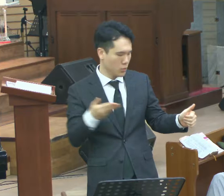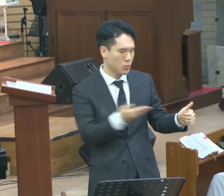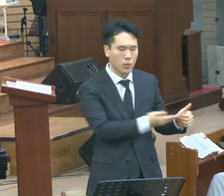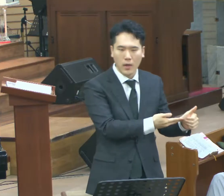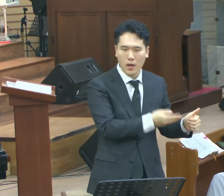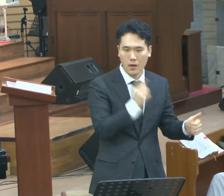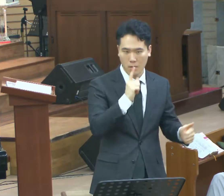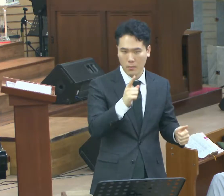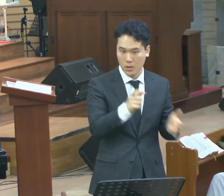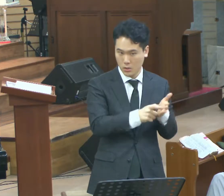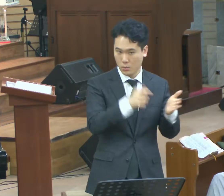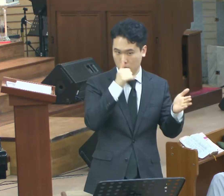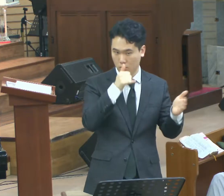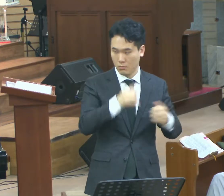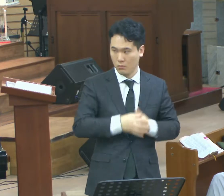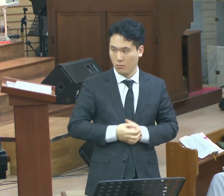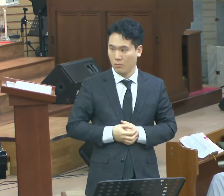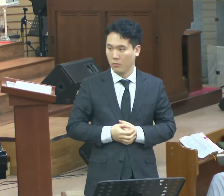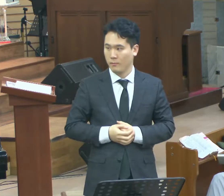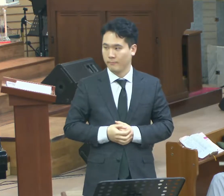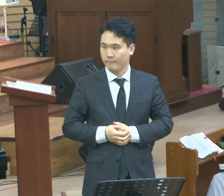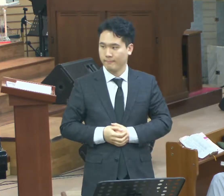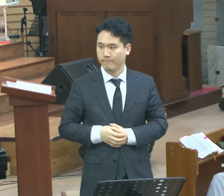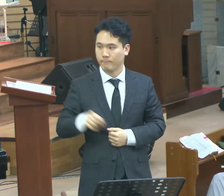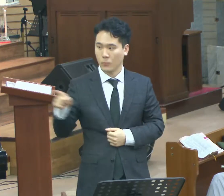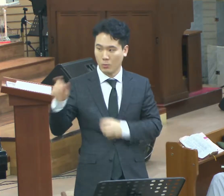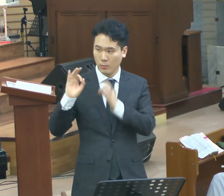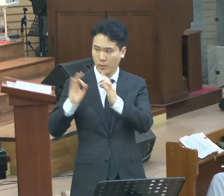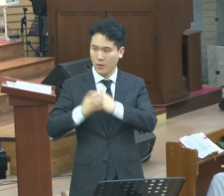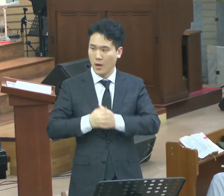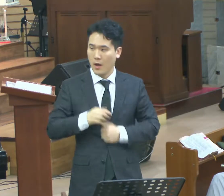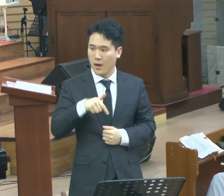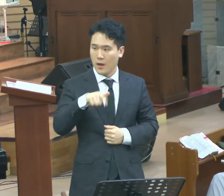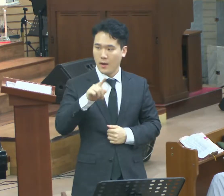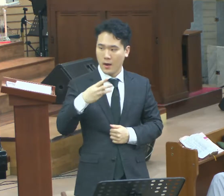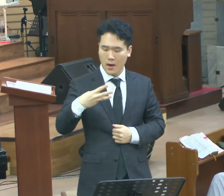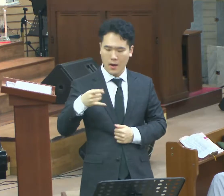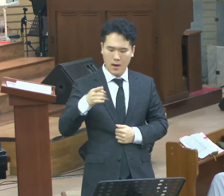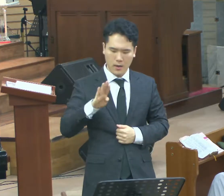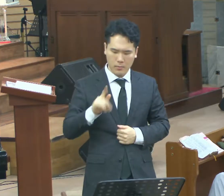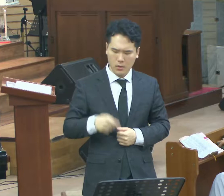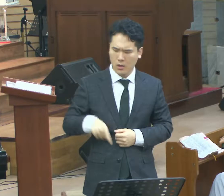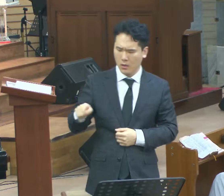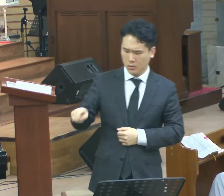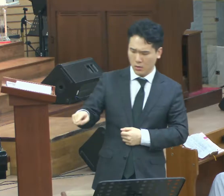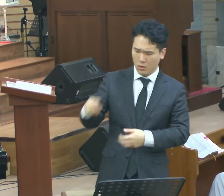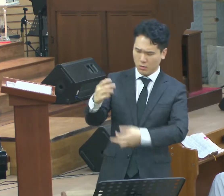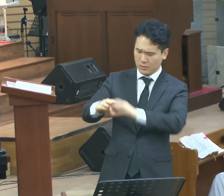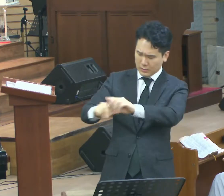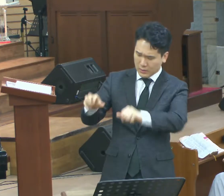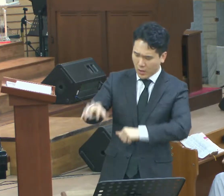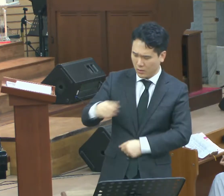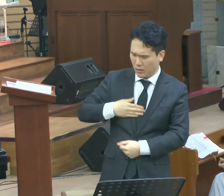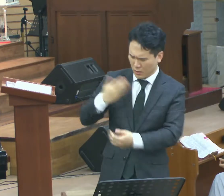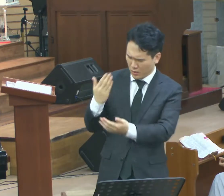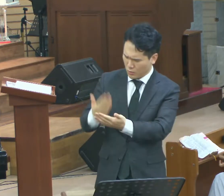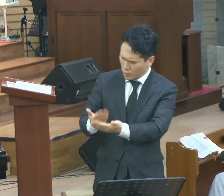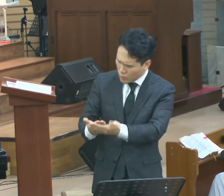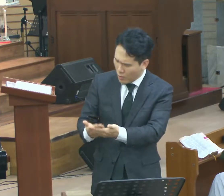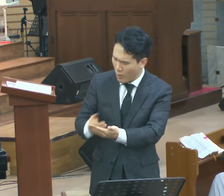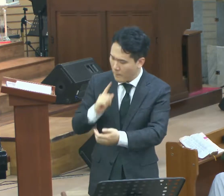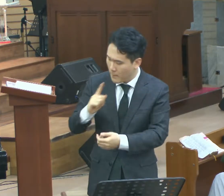말하기 전에 갈렙이 헤브론을 달라고 하기 전에 하나님이 먼저 주신다고 한 적이 있어요.